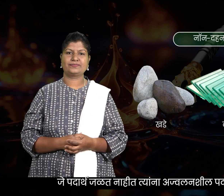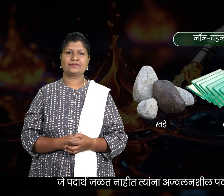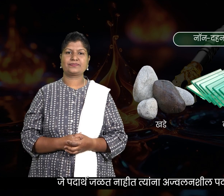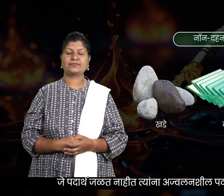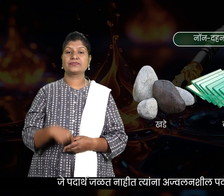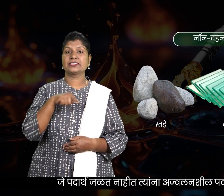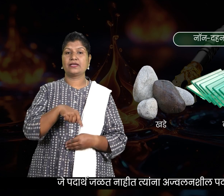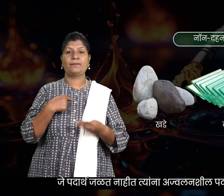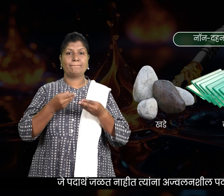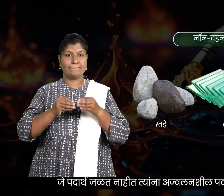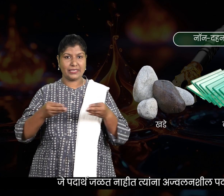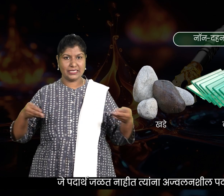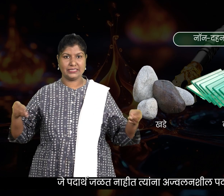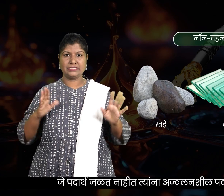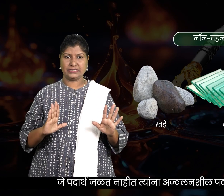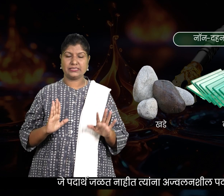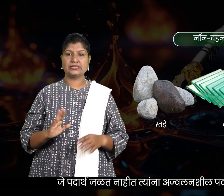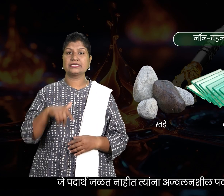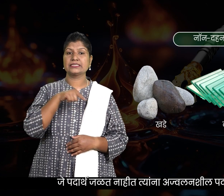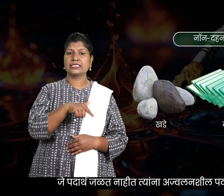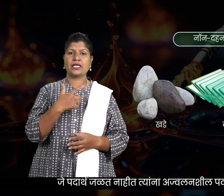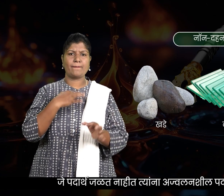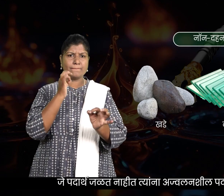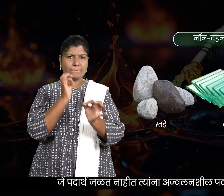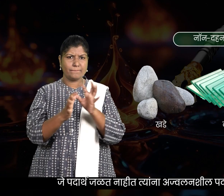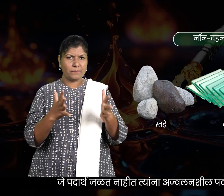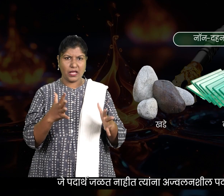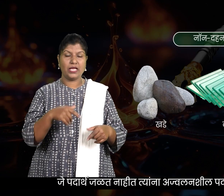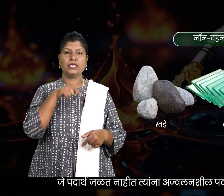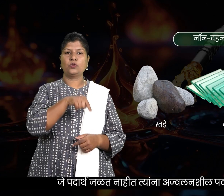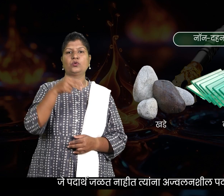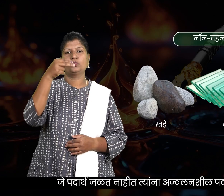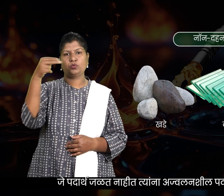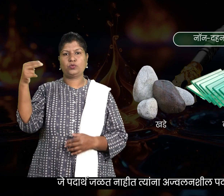जे पदार्थ जळत नाहीत त्यांना अज्वलनशील पदार्थ म्हणतात.